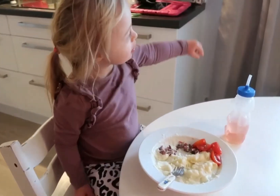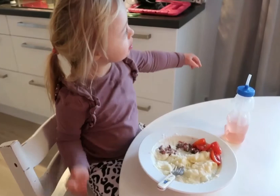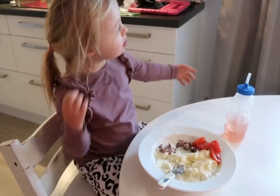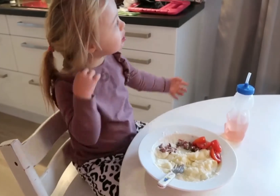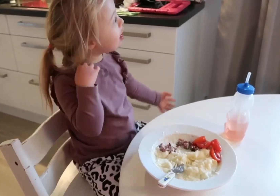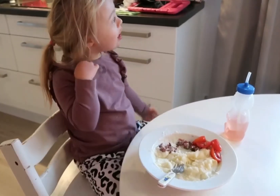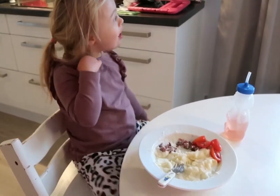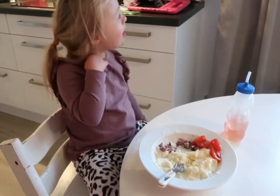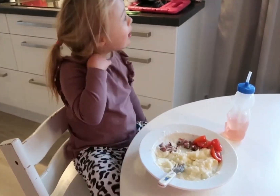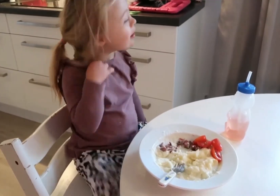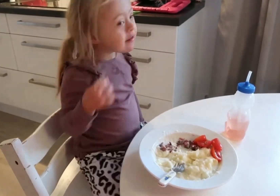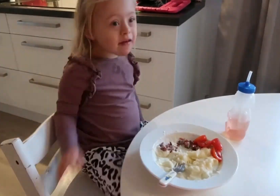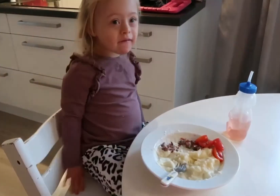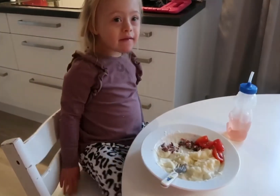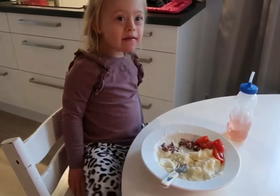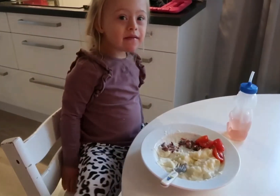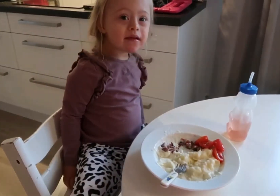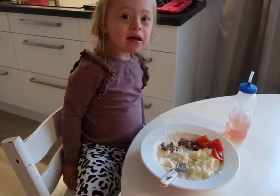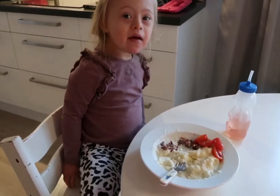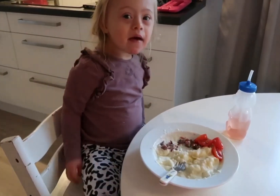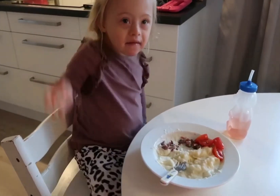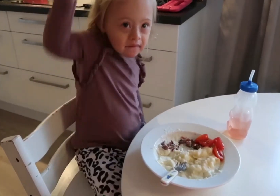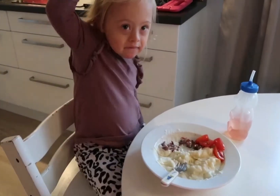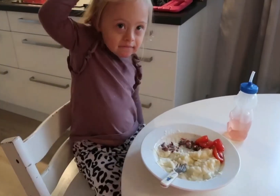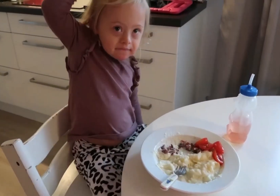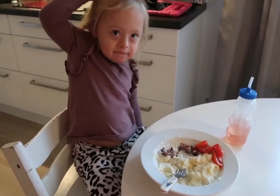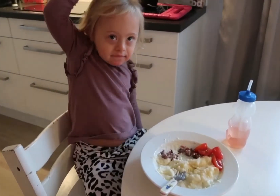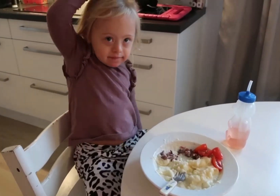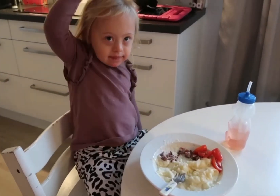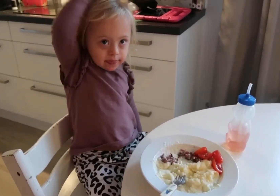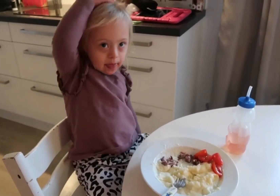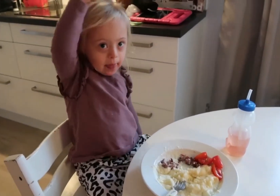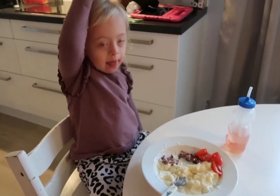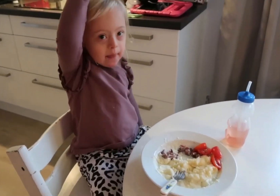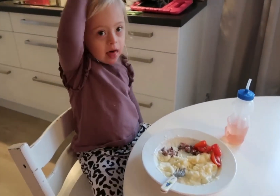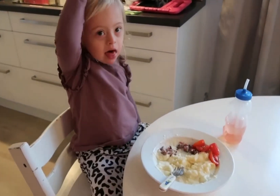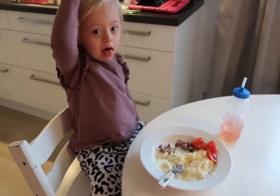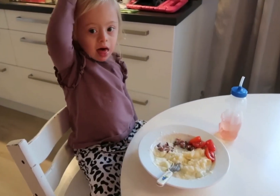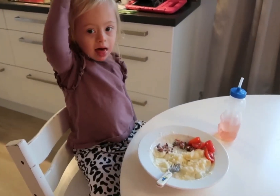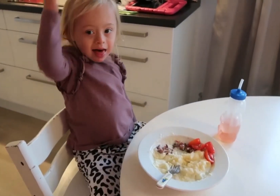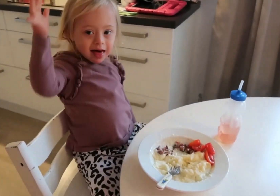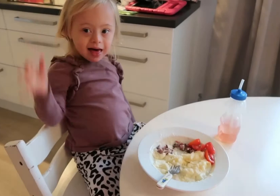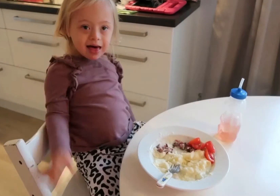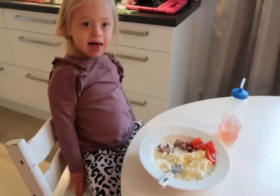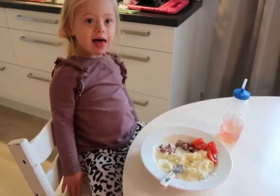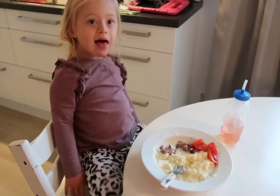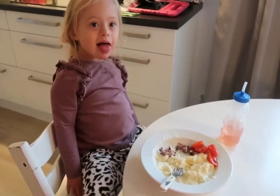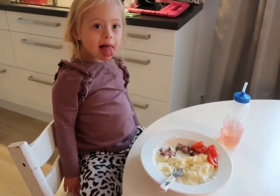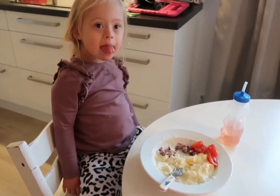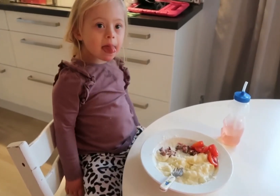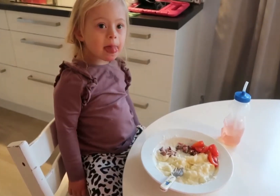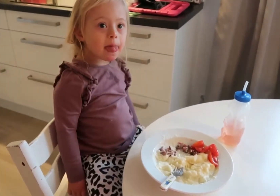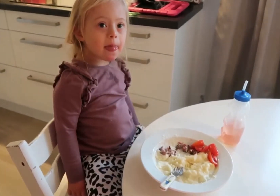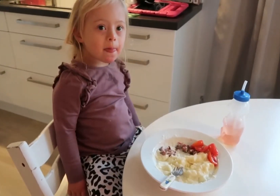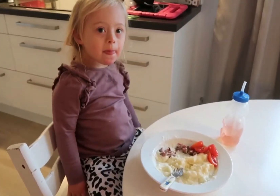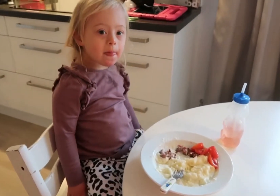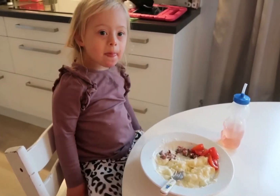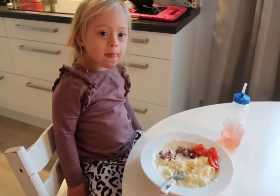Där ute, ja. Ute tecknar du. Och du hade mössa på dig. Pappa också, ja. Ska vi säga hej då,